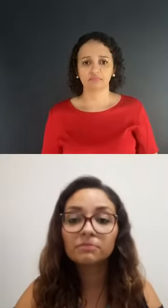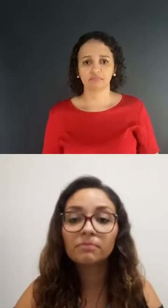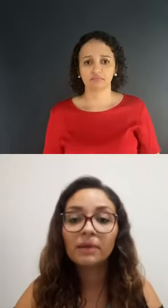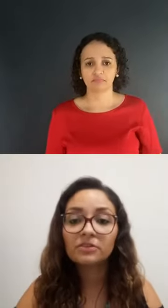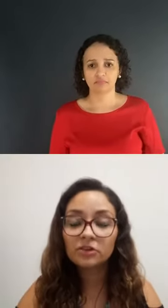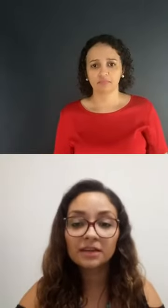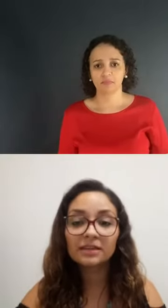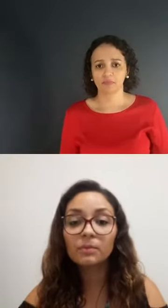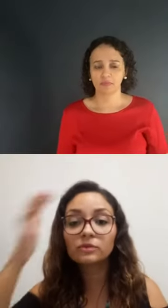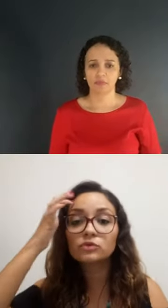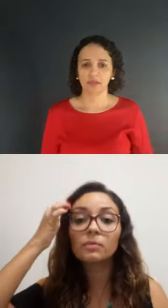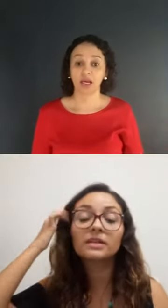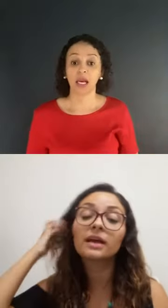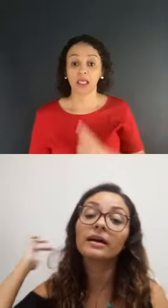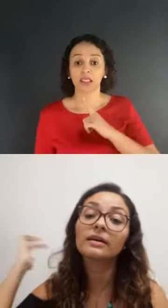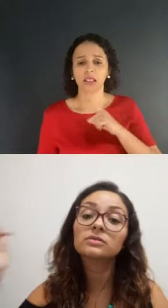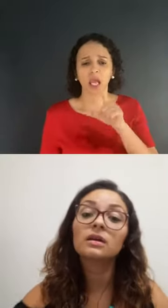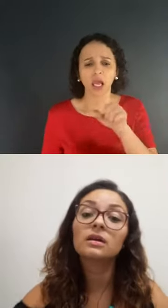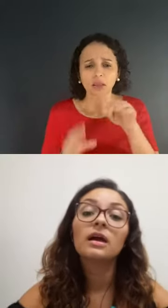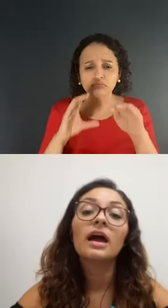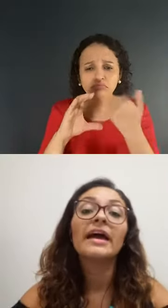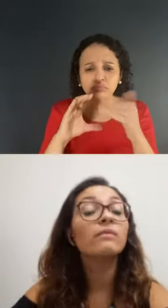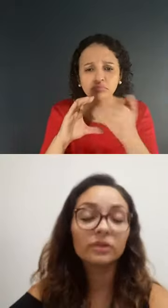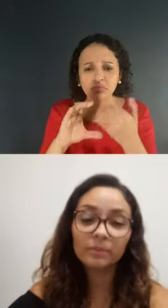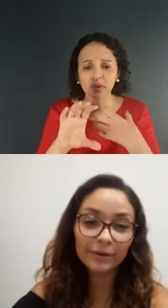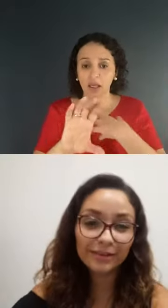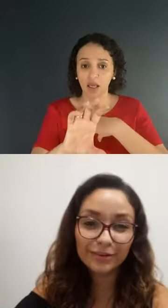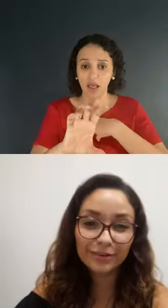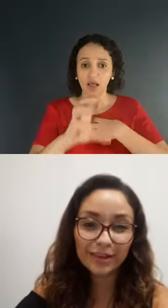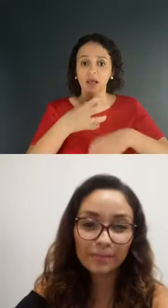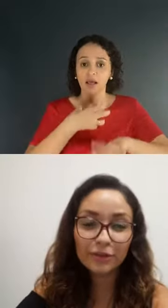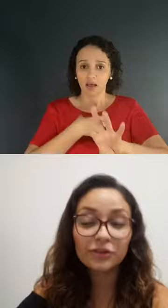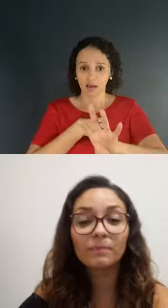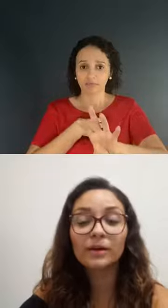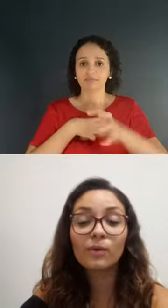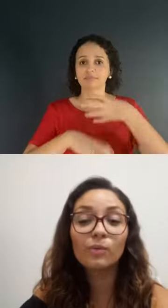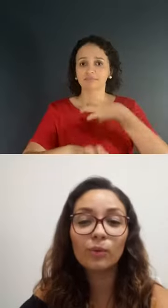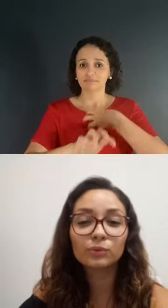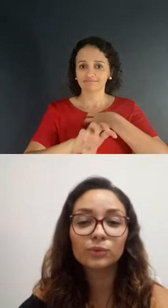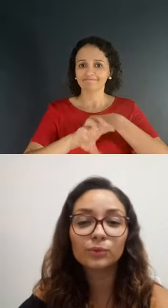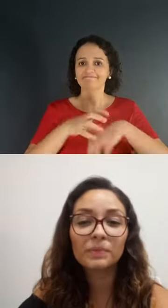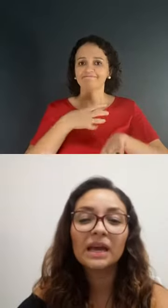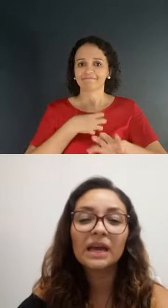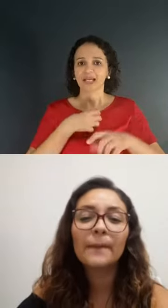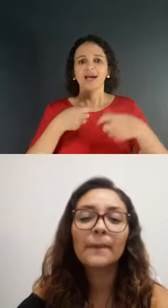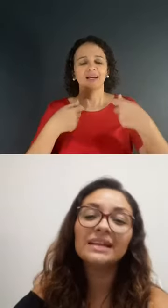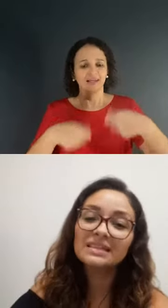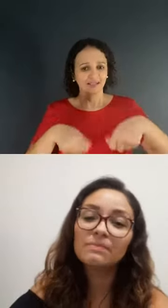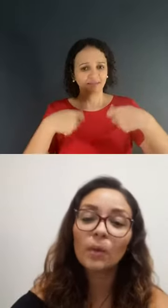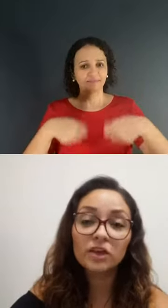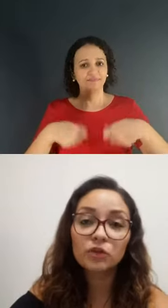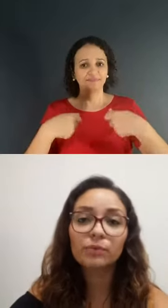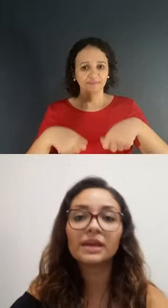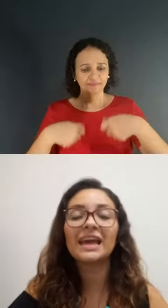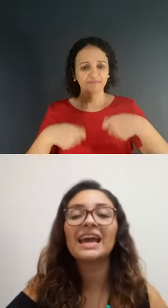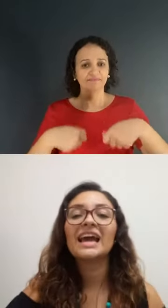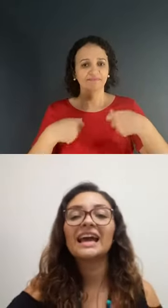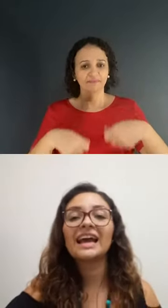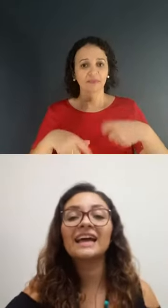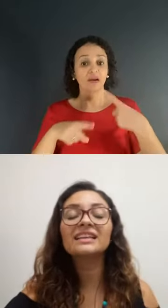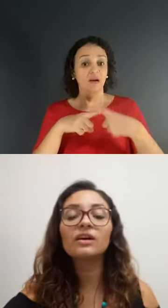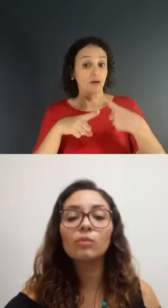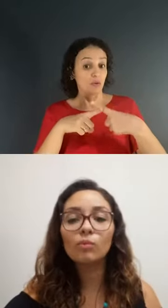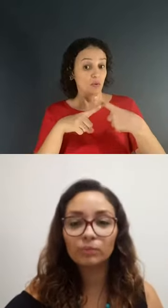Falando de empatia aqui também nos comentários, é muito importante ter empatia para com o outro. Principalmente